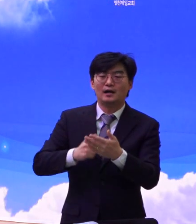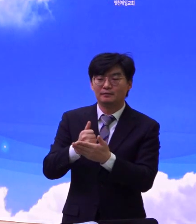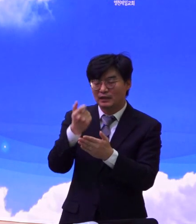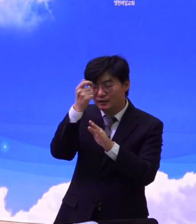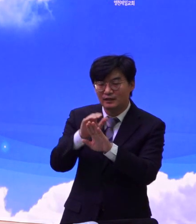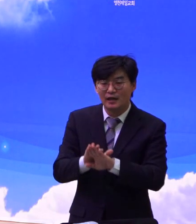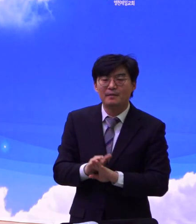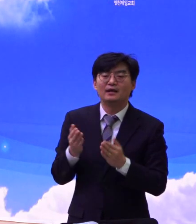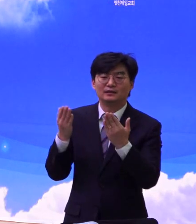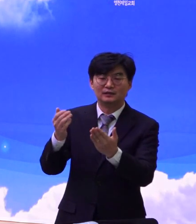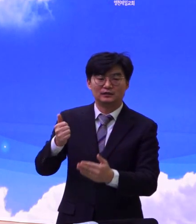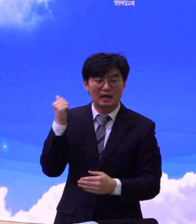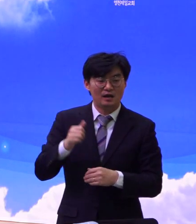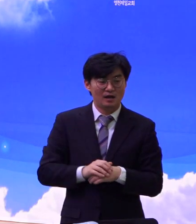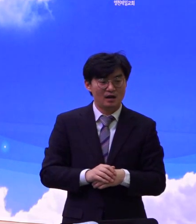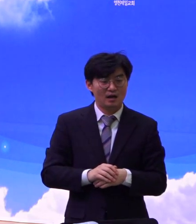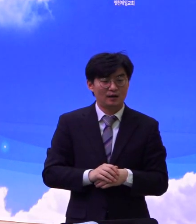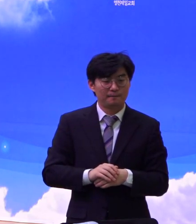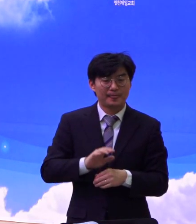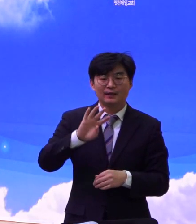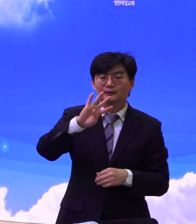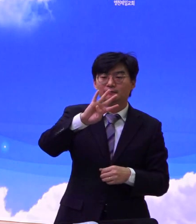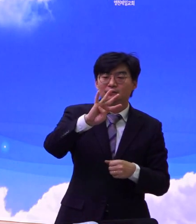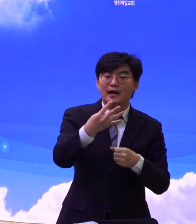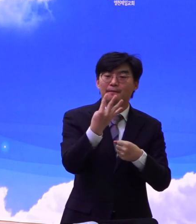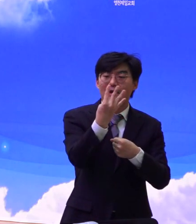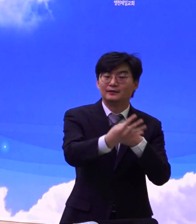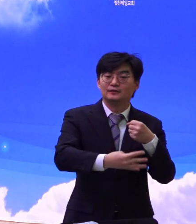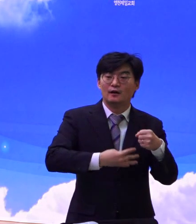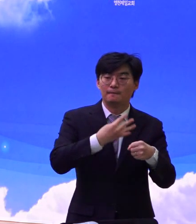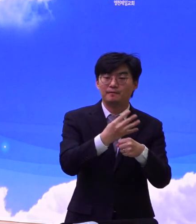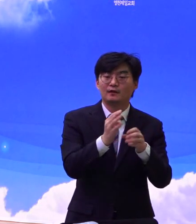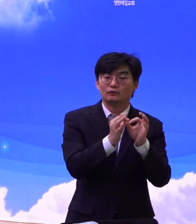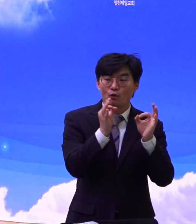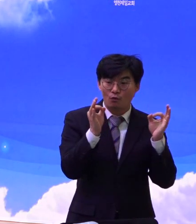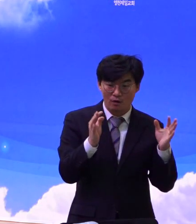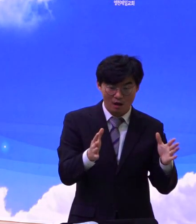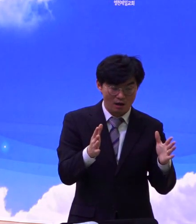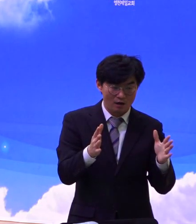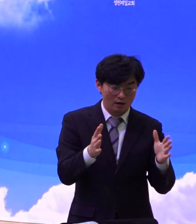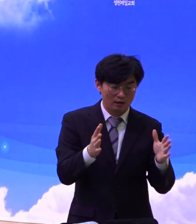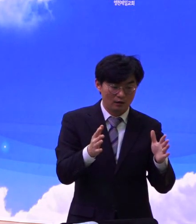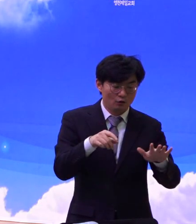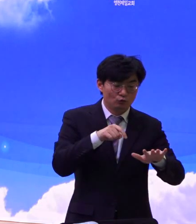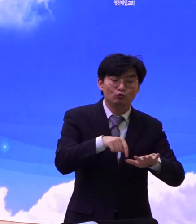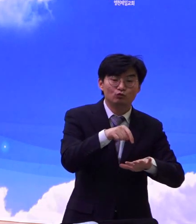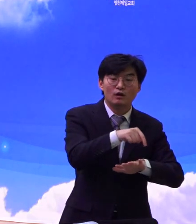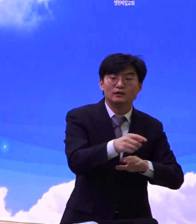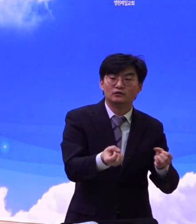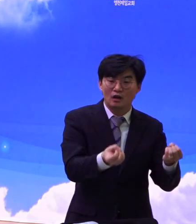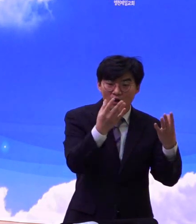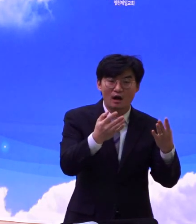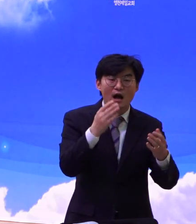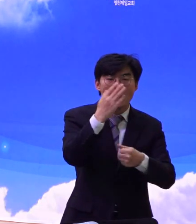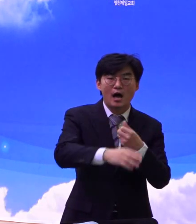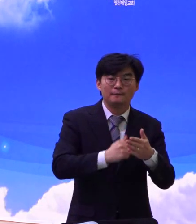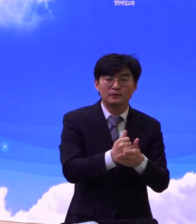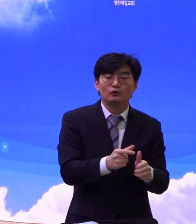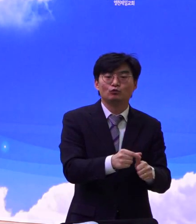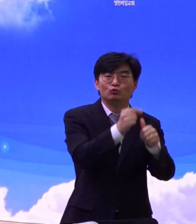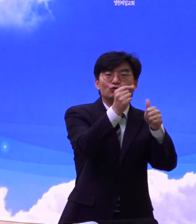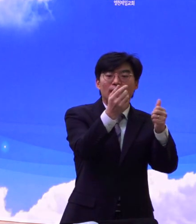되자, 400년 애굽의 노예 생활에서 구원해 주신 출애굽의 그 하나님을 우리가 기억하고 하나님을